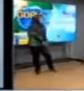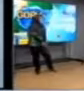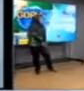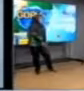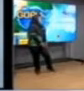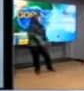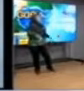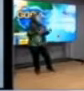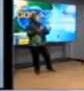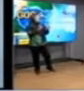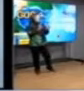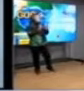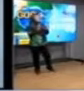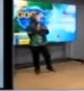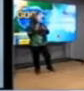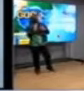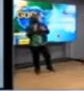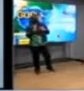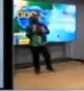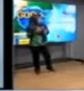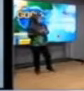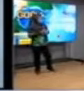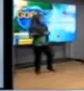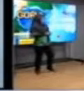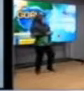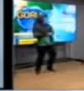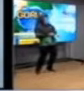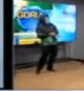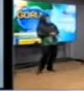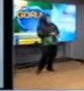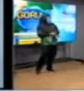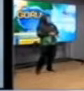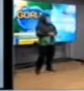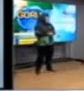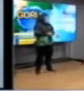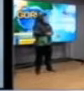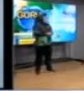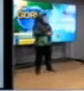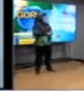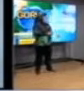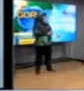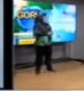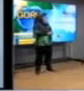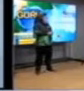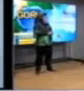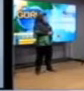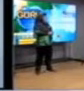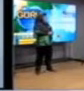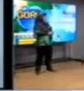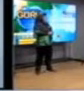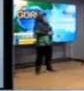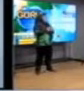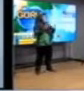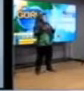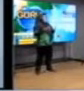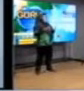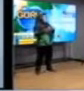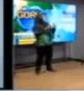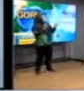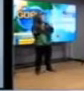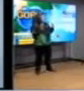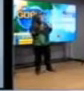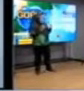atau sebelah kiri Pak. Jadi dipilih kaki yang terkuat. Oh begitu. Betul. Jadi tidak dominan harus pakai kaki kanan atau kaki kiri, tidak begitu begini? Tidak. Jadi